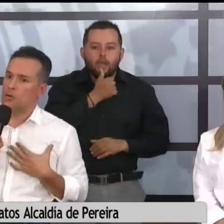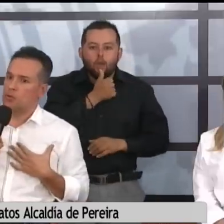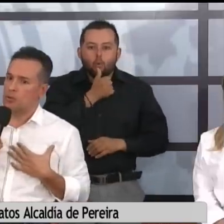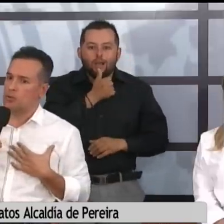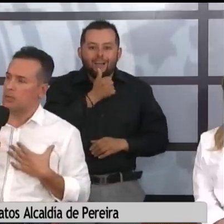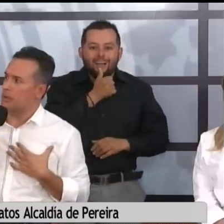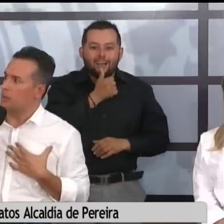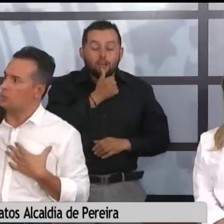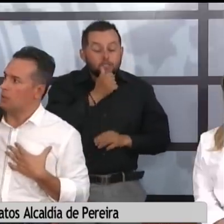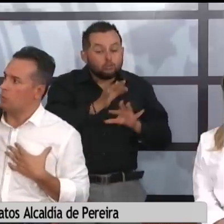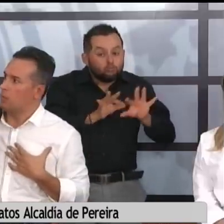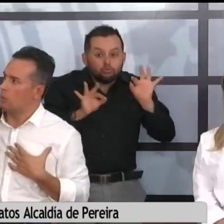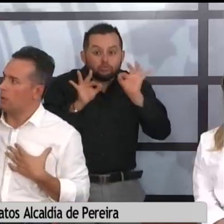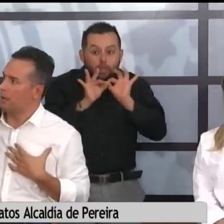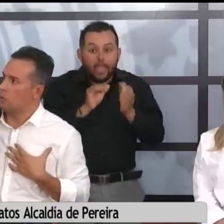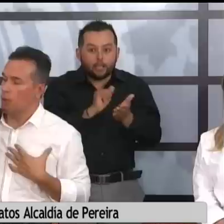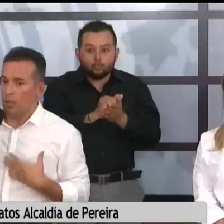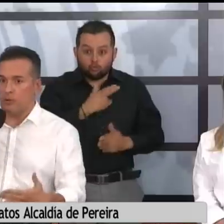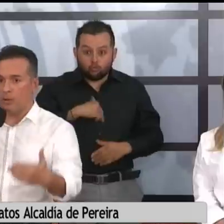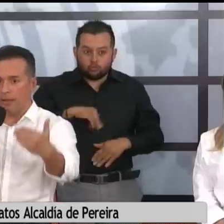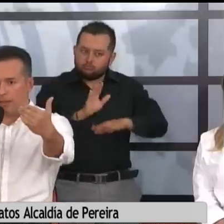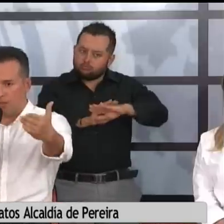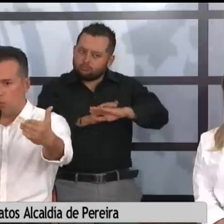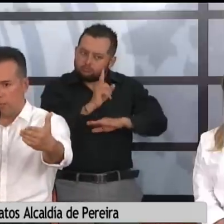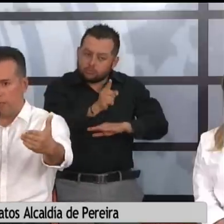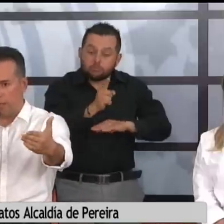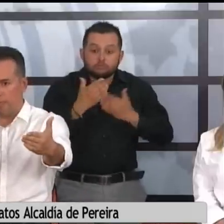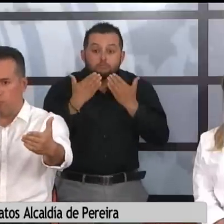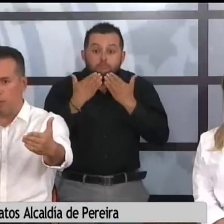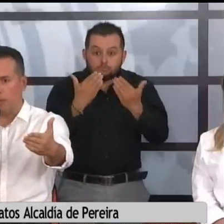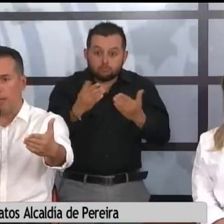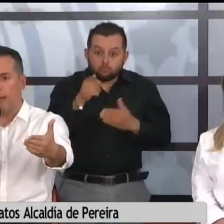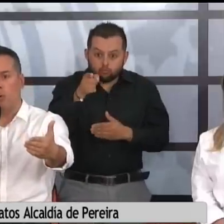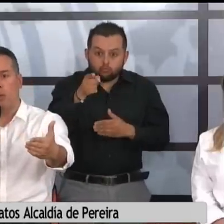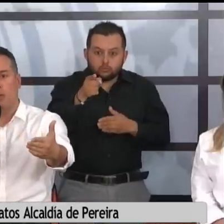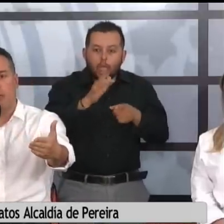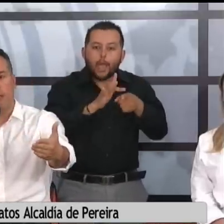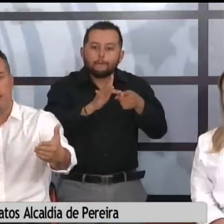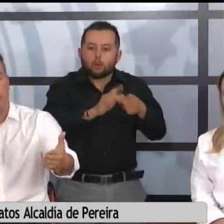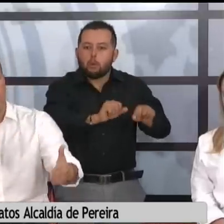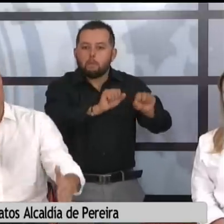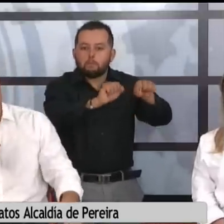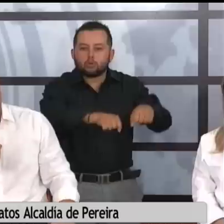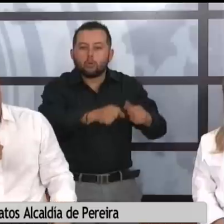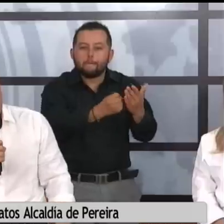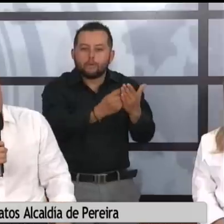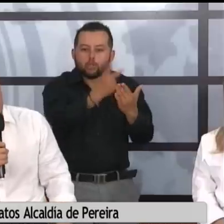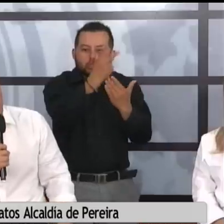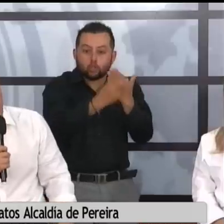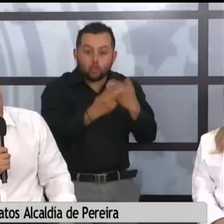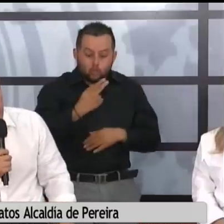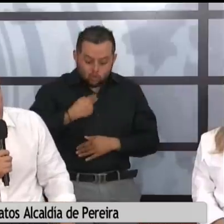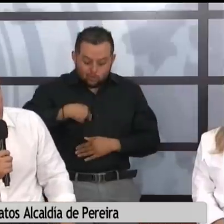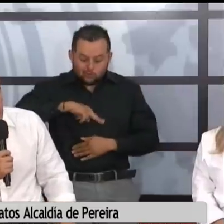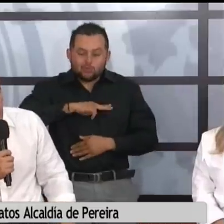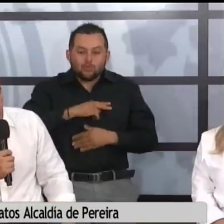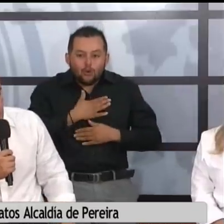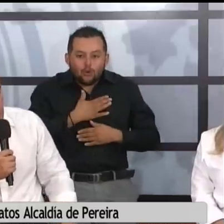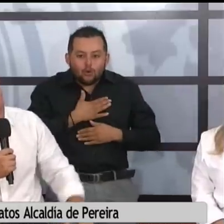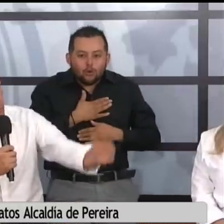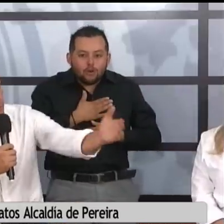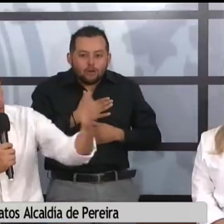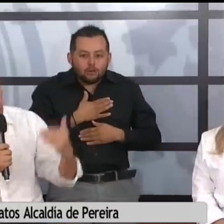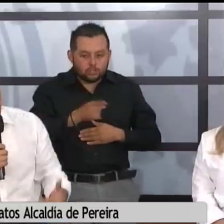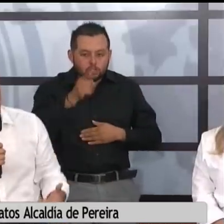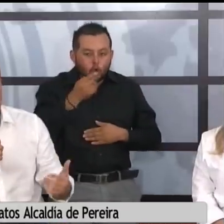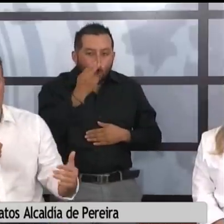bandera que nosotros le entregamos a Juan Pablo Gallo, y yo le agradezco que él haya implementado este proyecto que nosotros, que